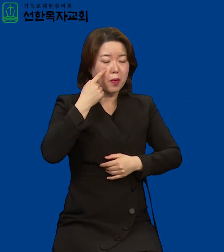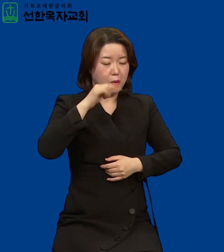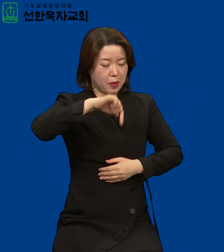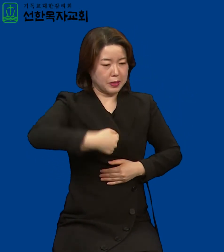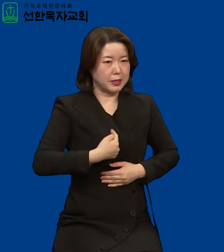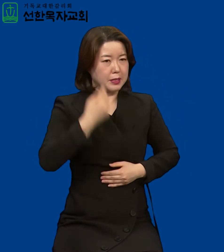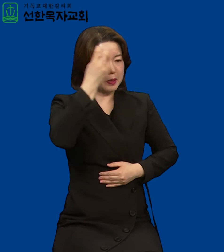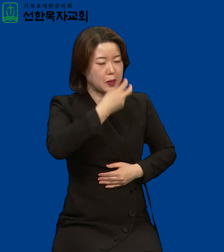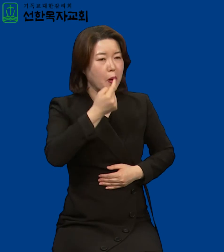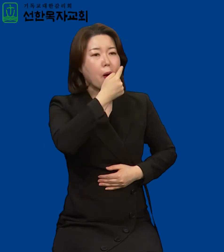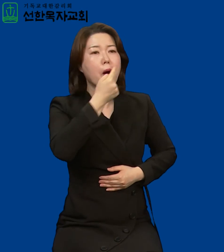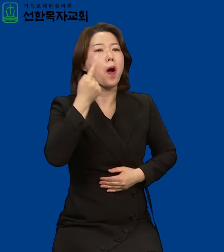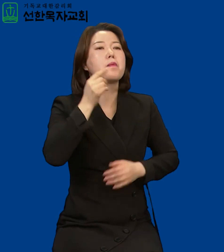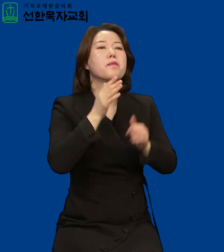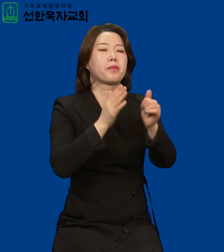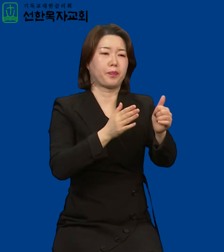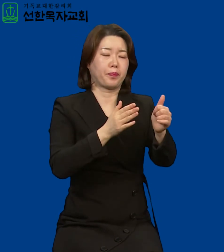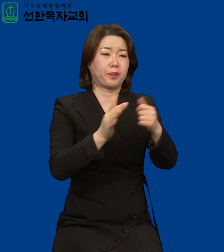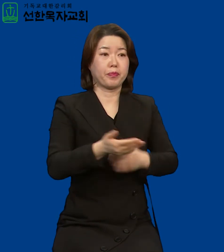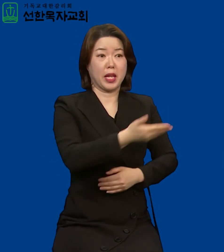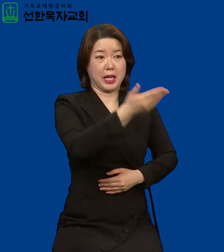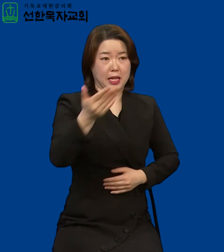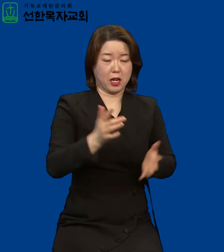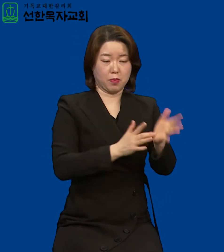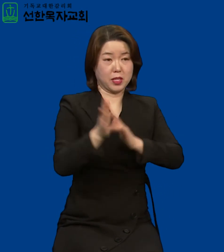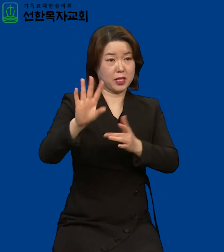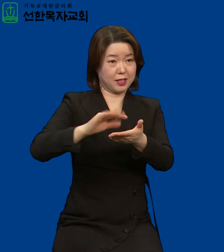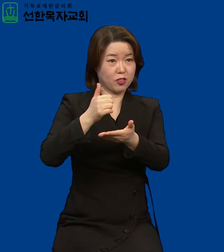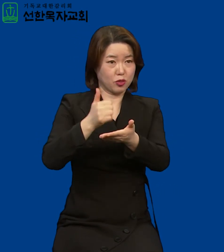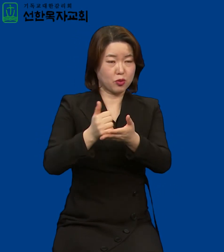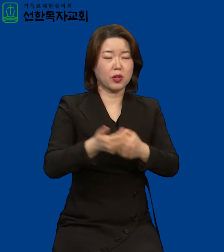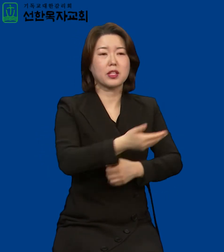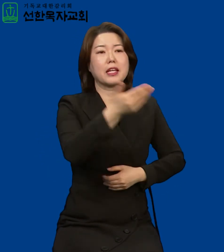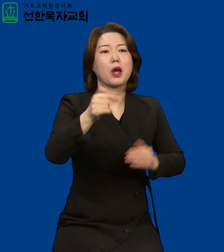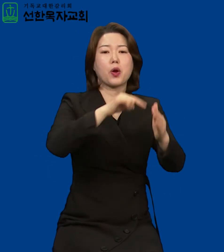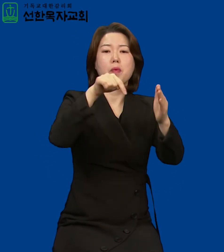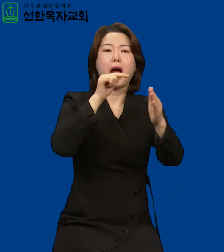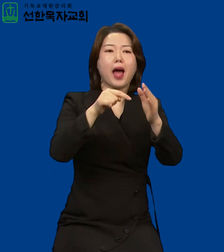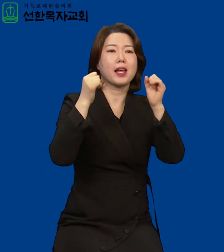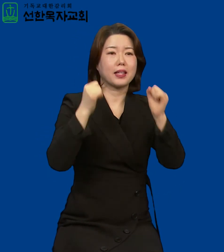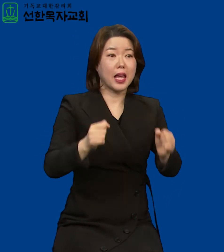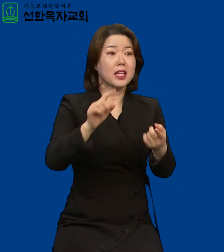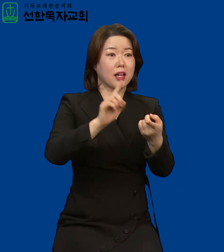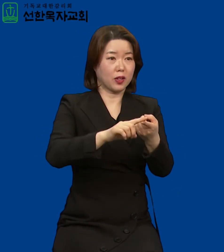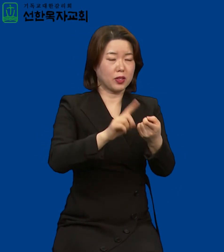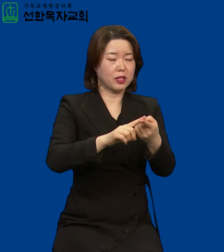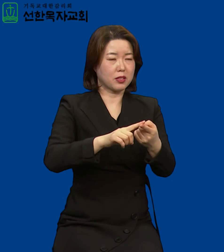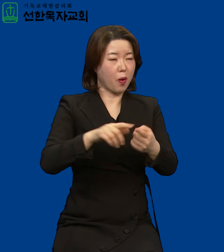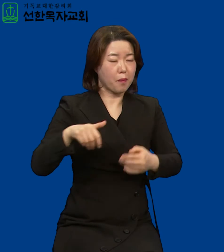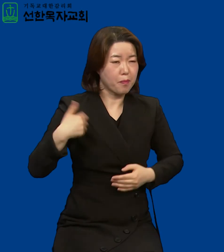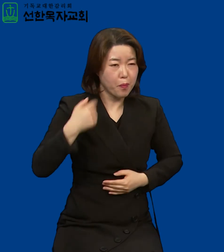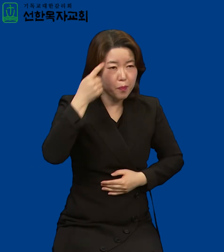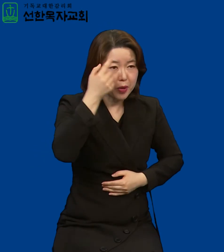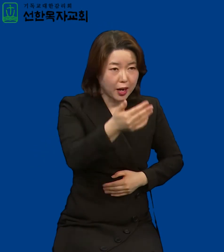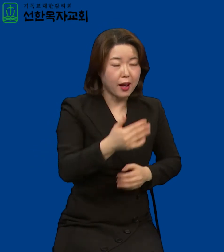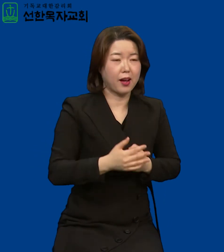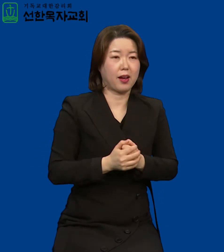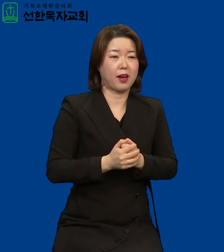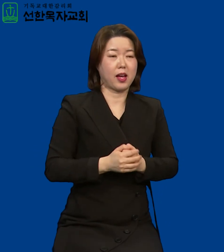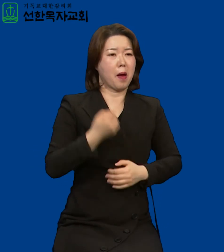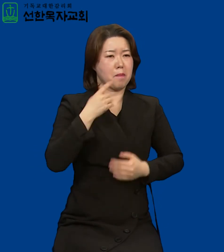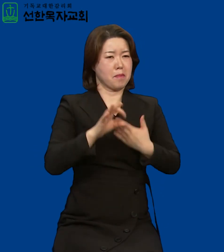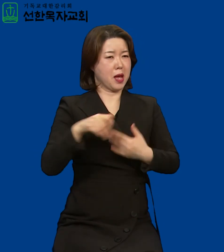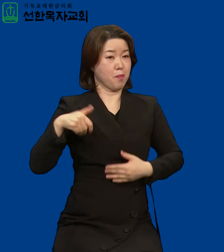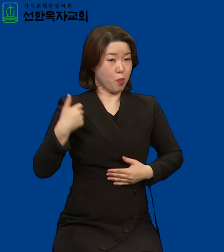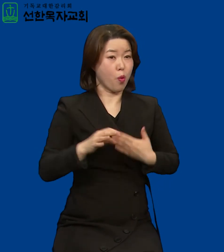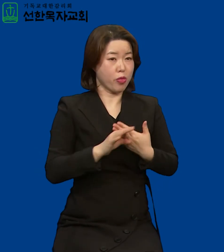검증해 보십시오. 여러분은 예수 그리스도께서 여러분 안에 계시다는 것을 알지 못합니까?